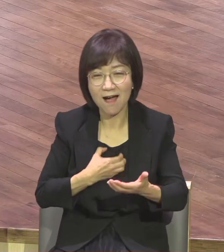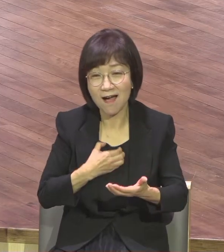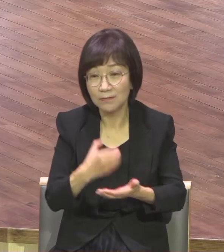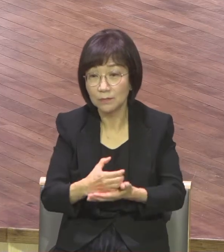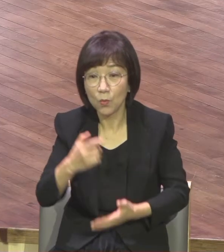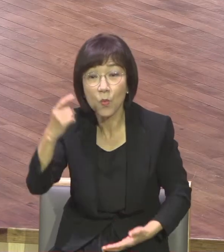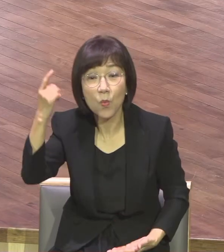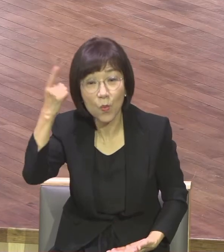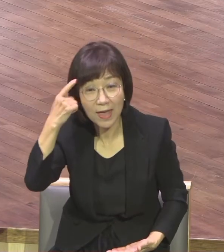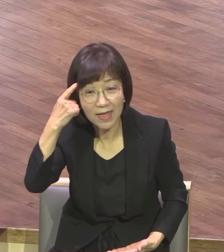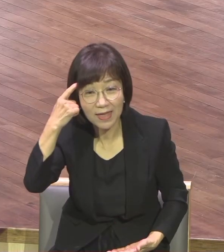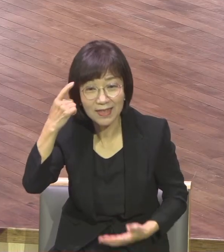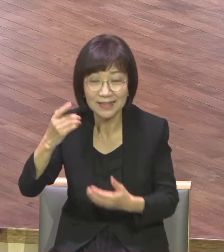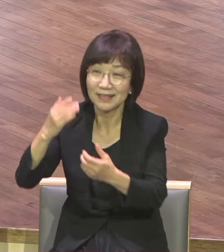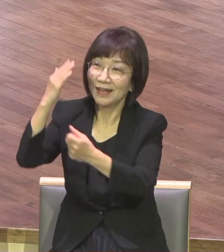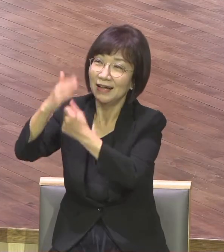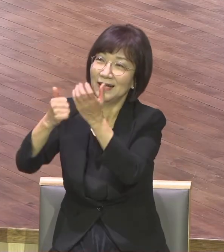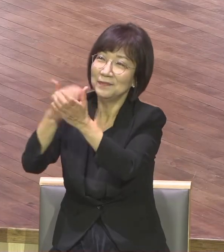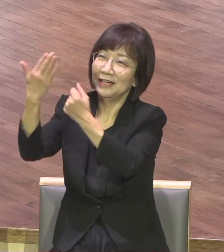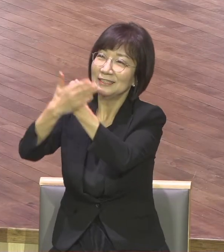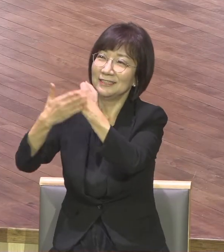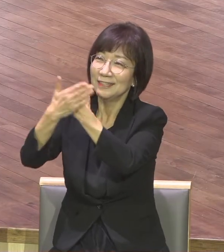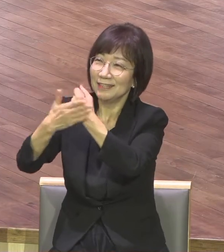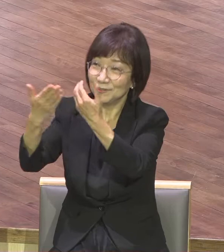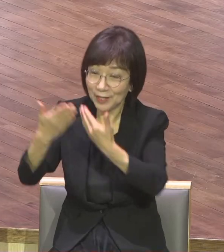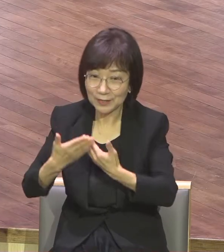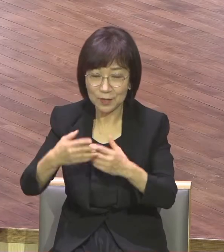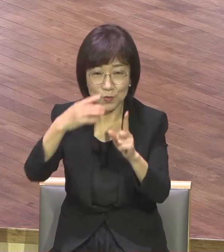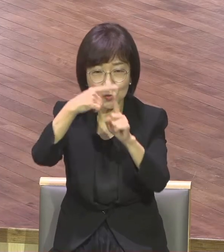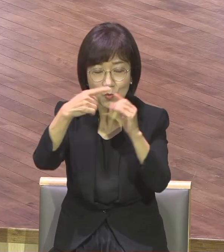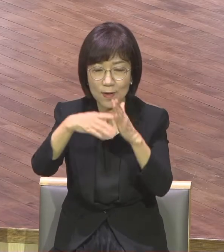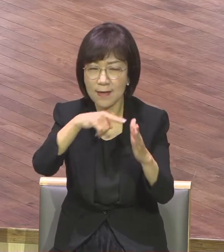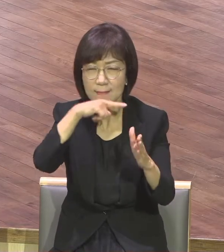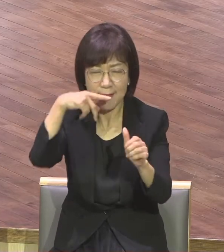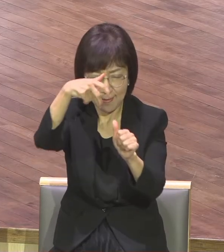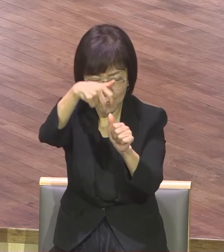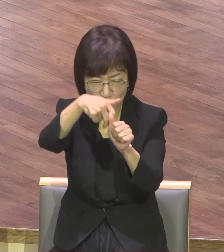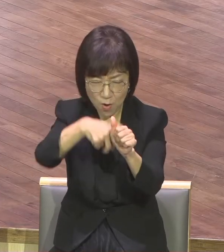놀라운 은혜와 섭리로 이 헌당의 축복을 받기 때문에